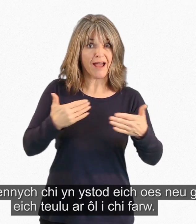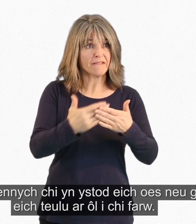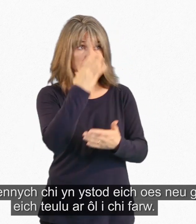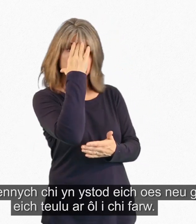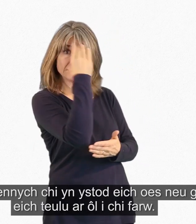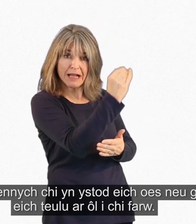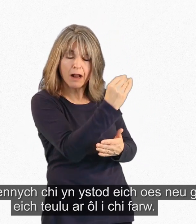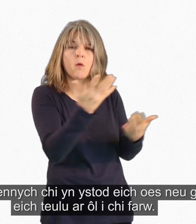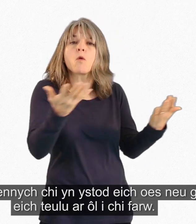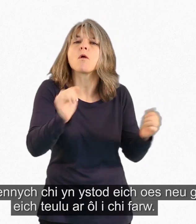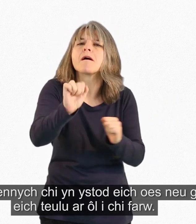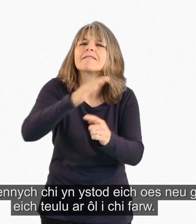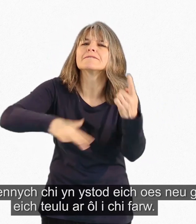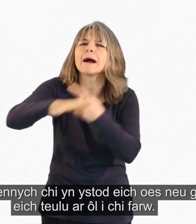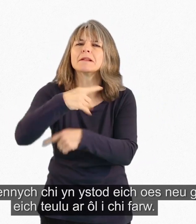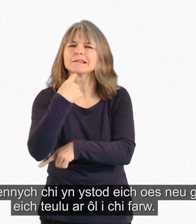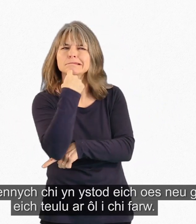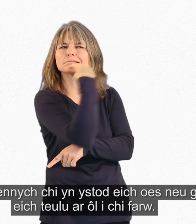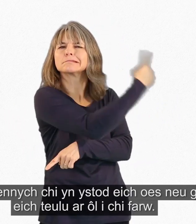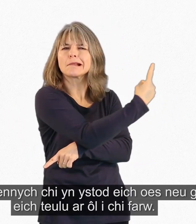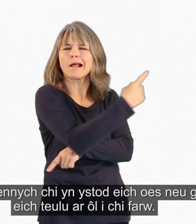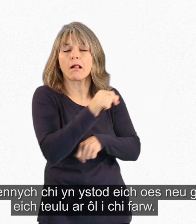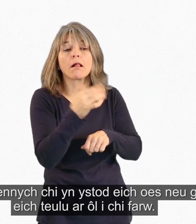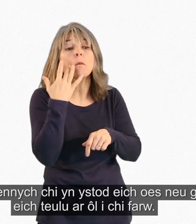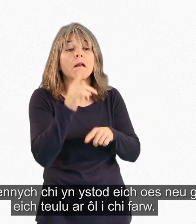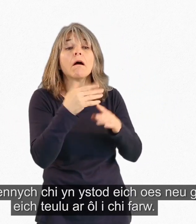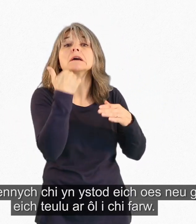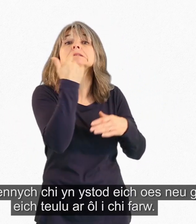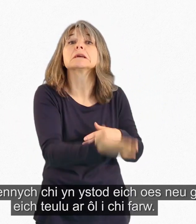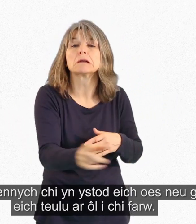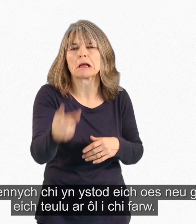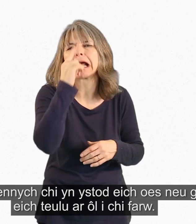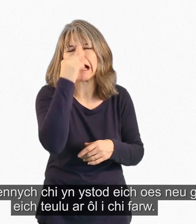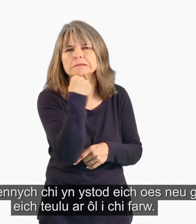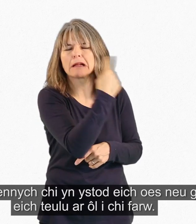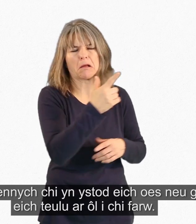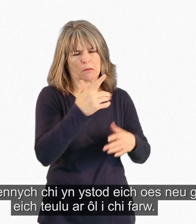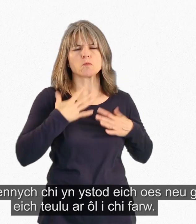Unai gennych chi yn ystod eich oes, neu gan eich teulu ar ôl eich i farw.